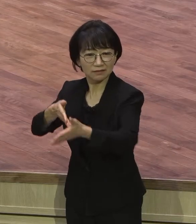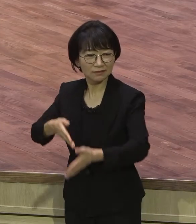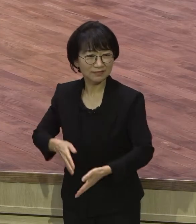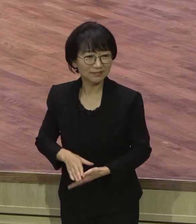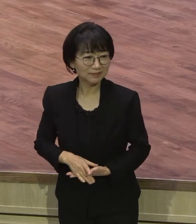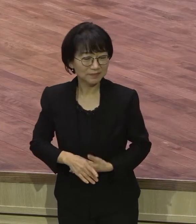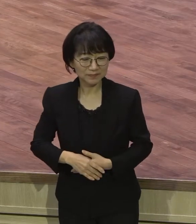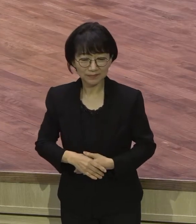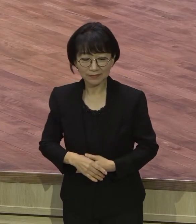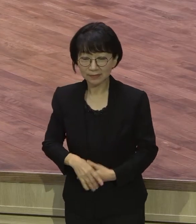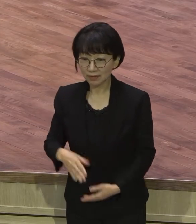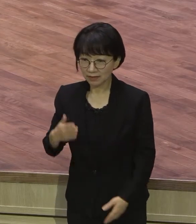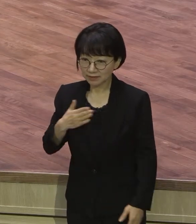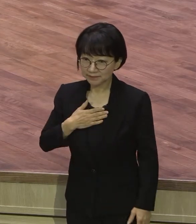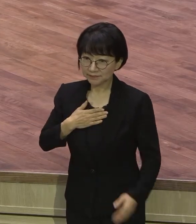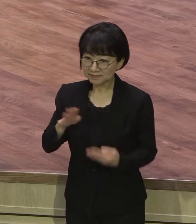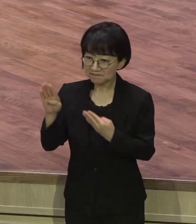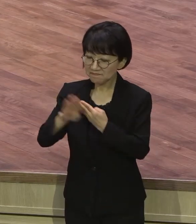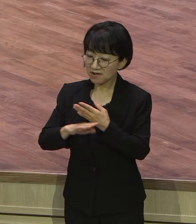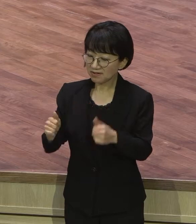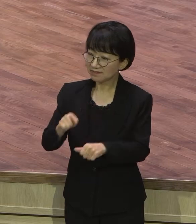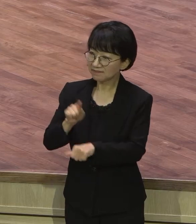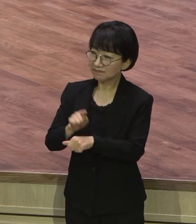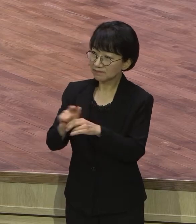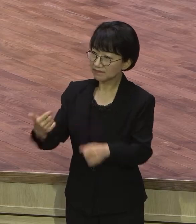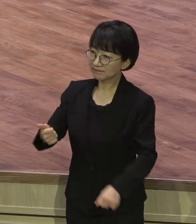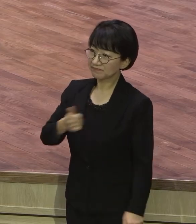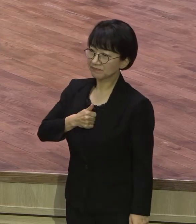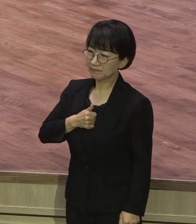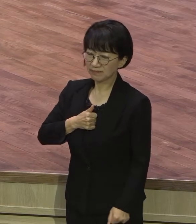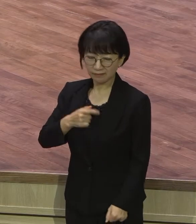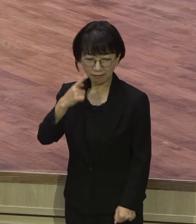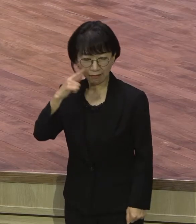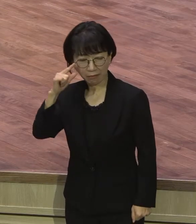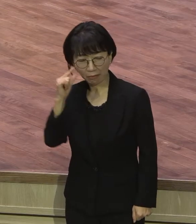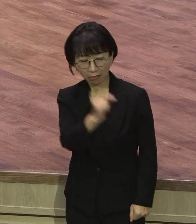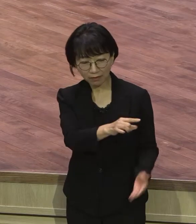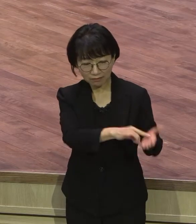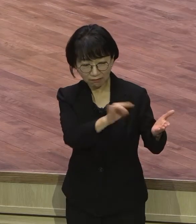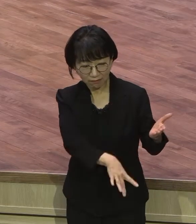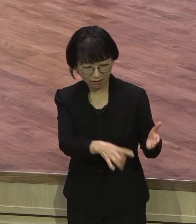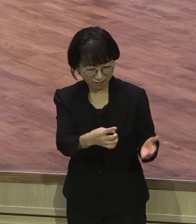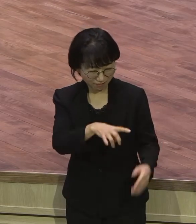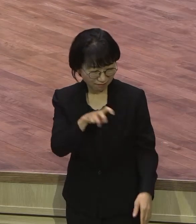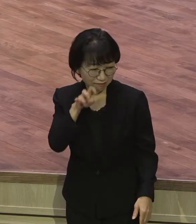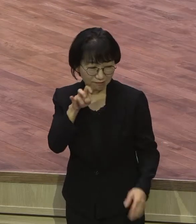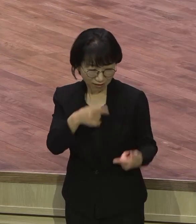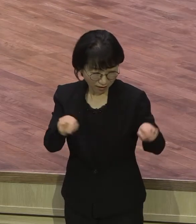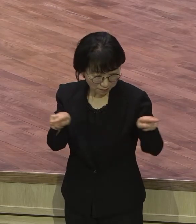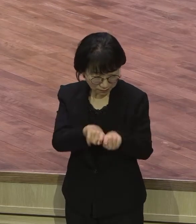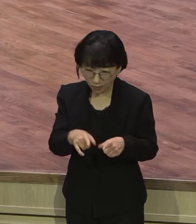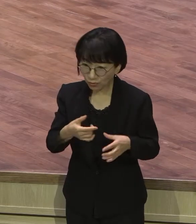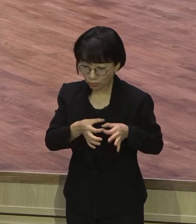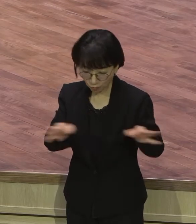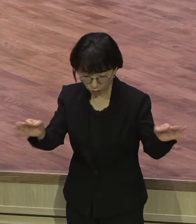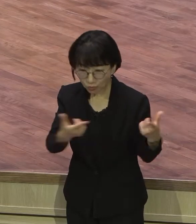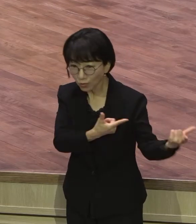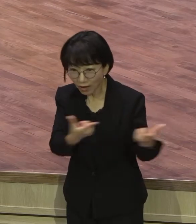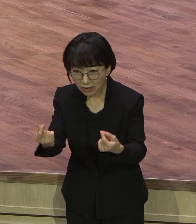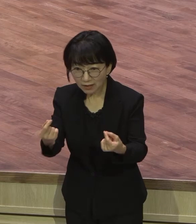우리와 저 창기들과 같이 비교하는 거 이해할 수 없다. 예수님께서 이 비유를 드신 이유가 어디 있느냐?